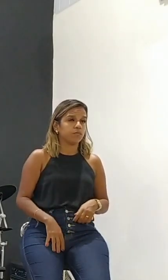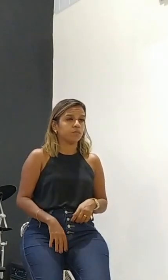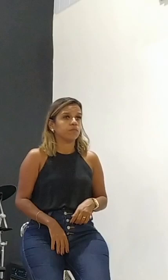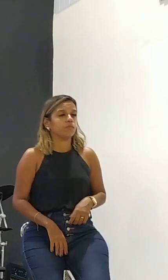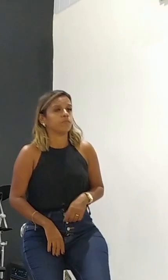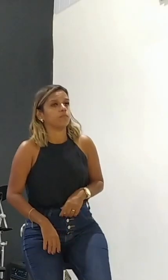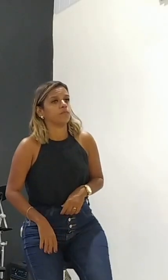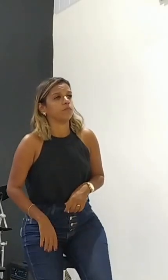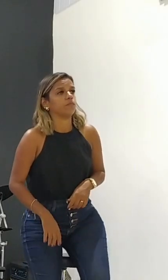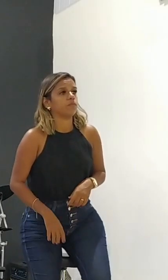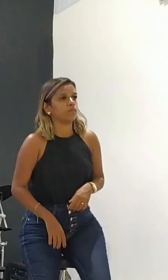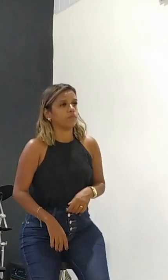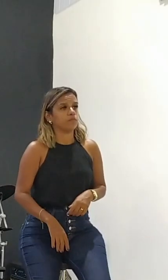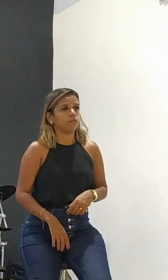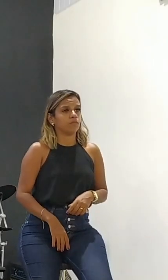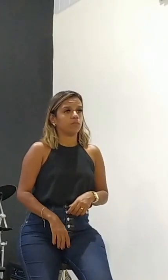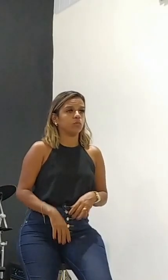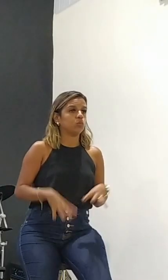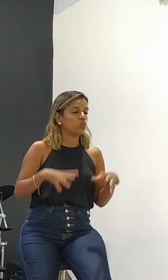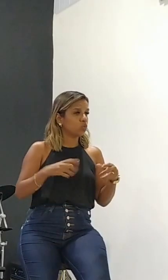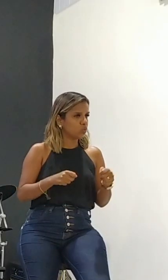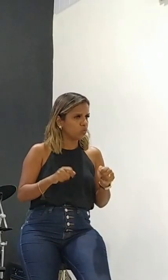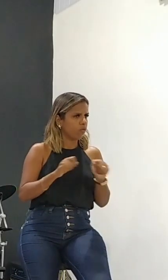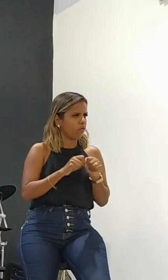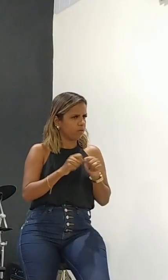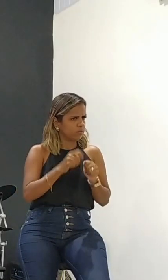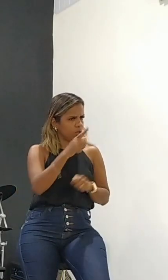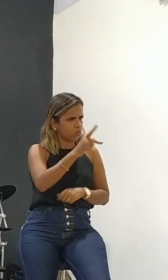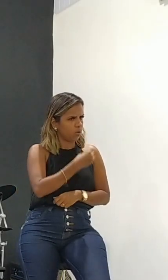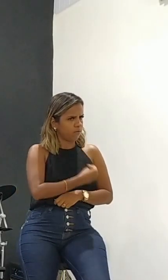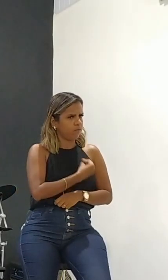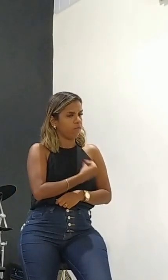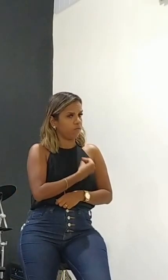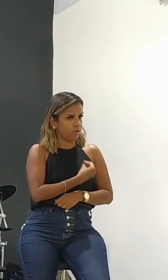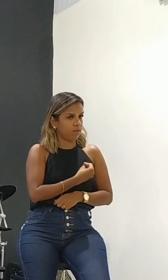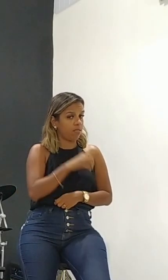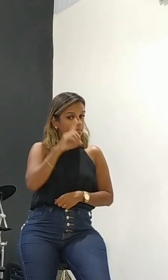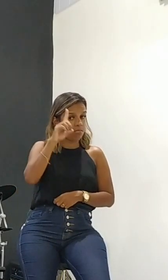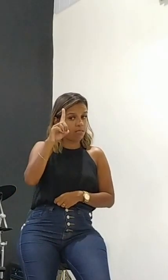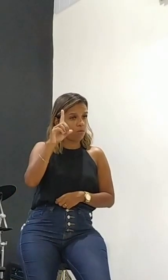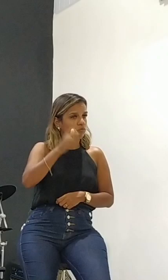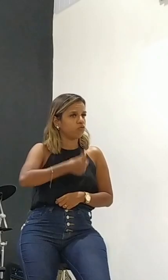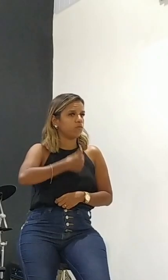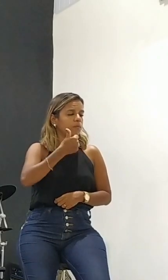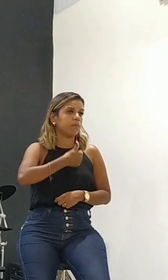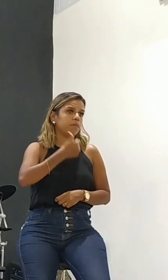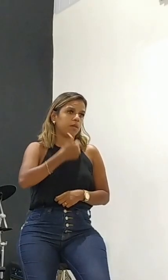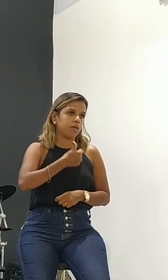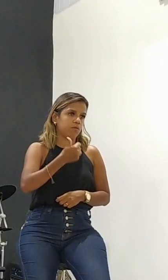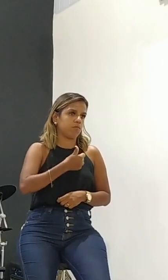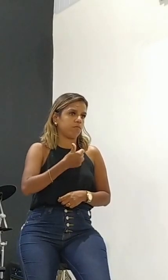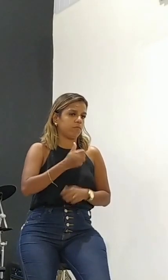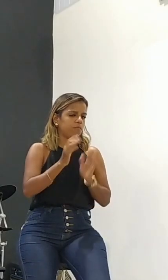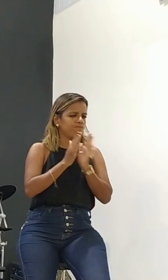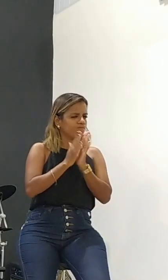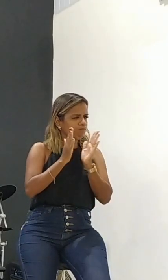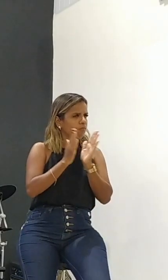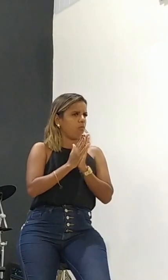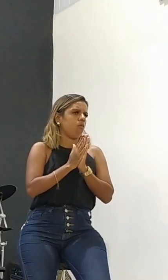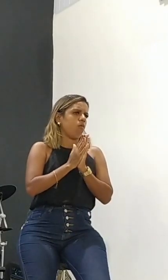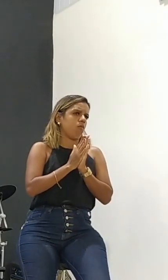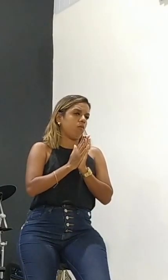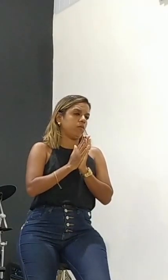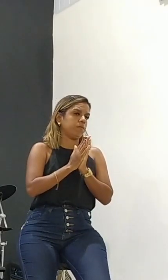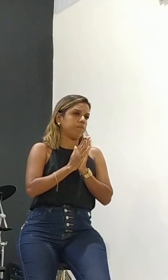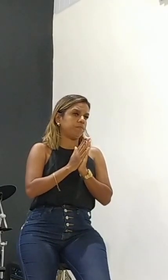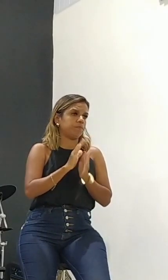Deus na frente de tudo que você vai fazer. Se você colocar Deus na frente, né, aquilo que você está fazendo vai